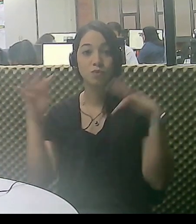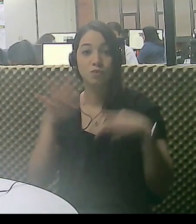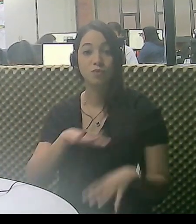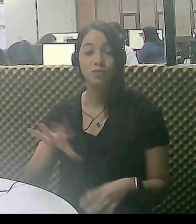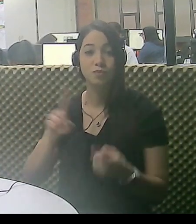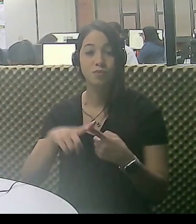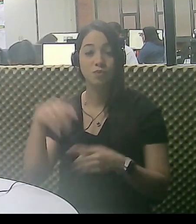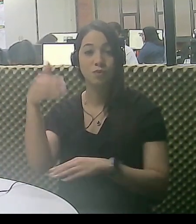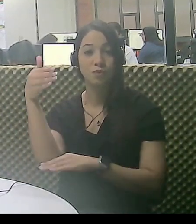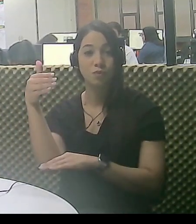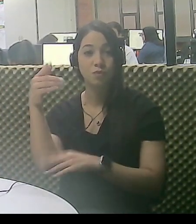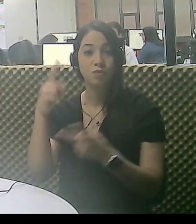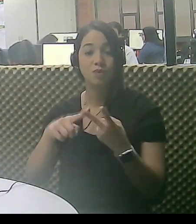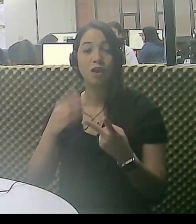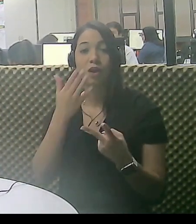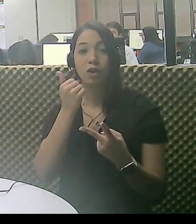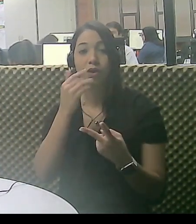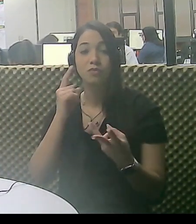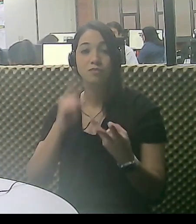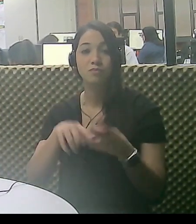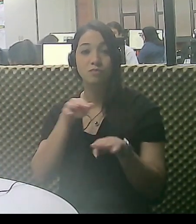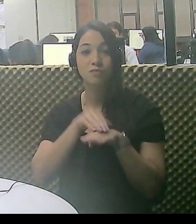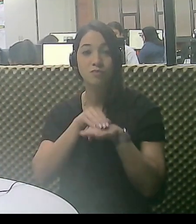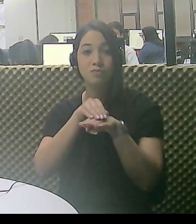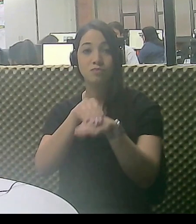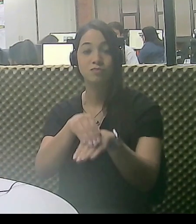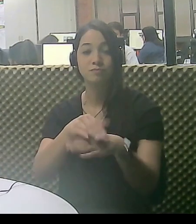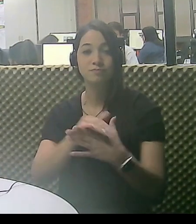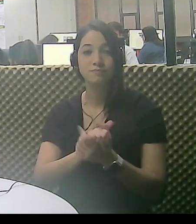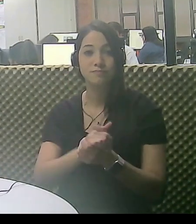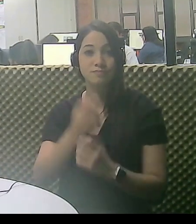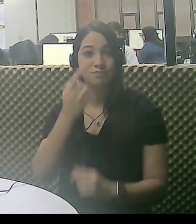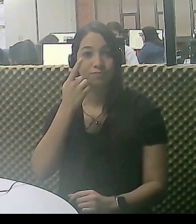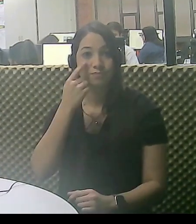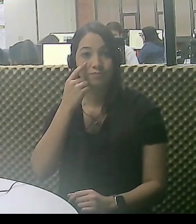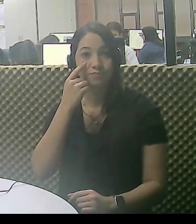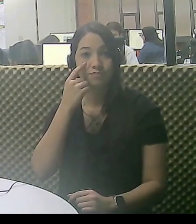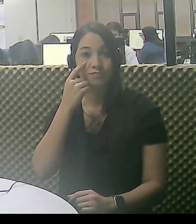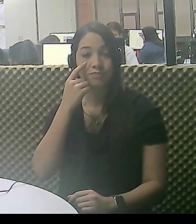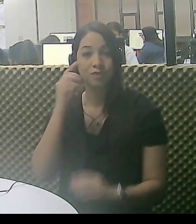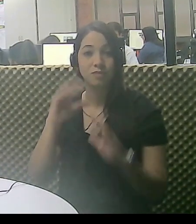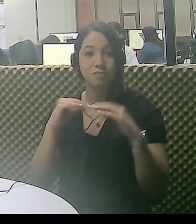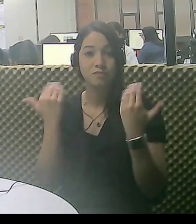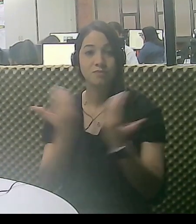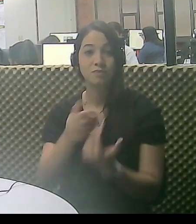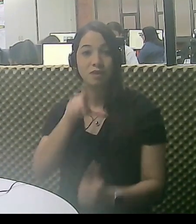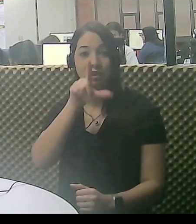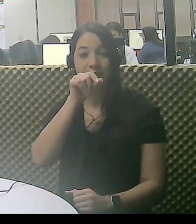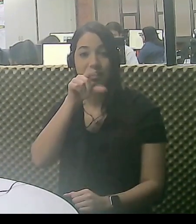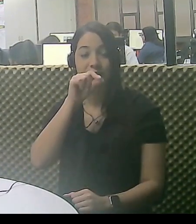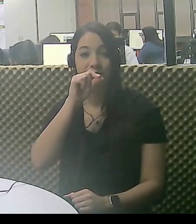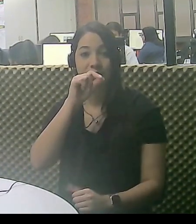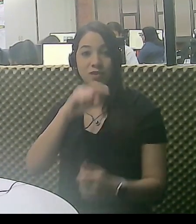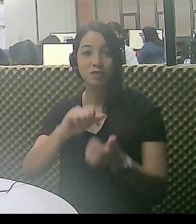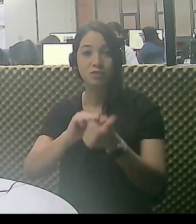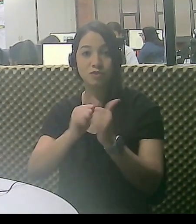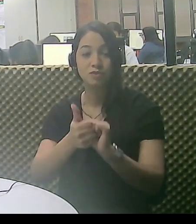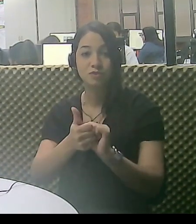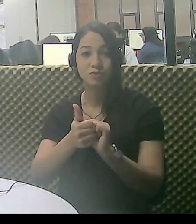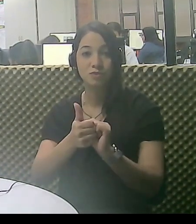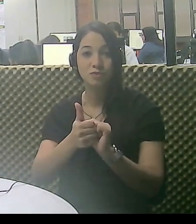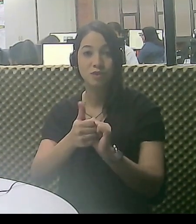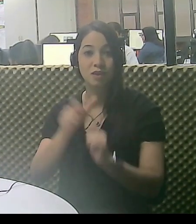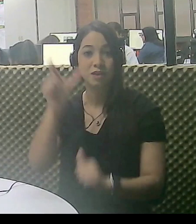áreas como hotelaria, alimentação e transporte. Quem conferiu as instalações do estádio Parque do Sabiá durante o clássico foi